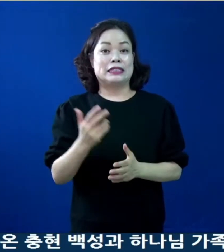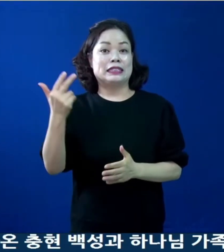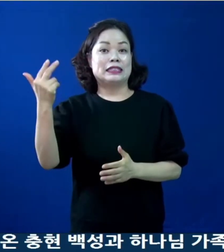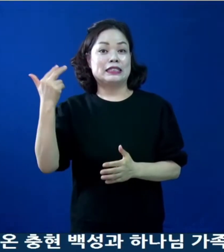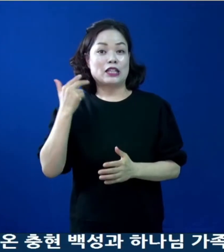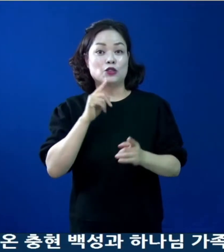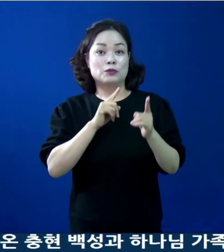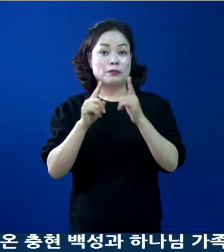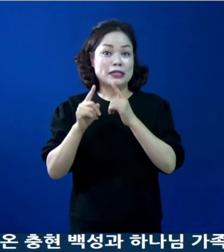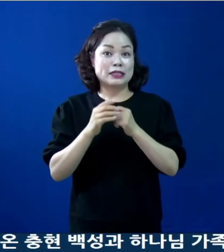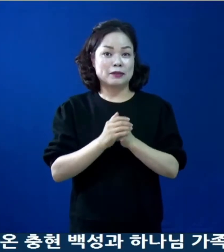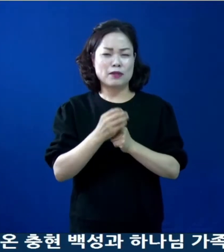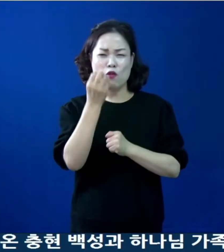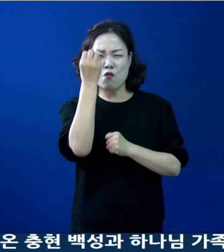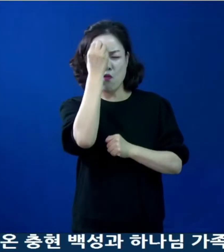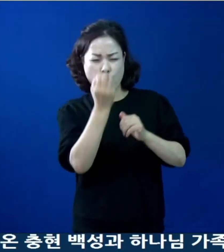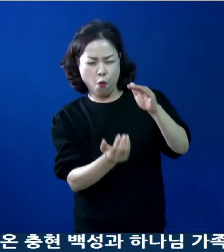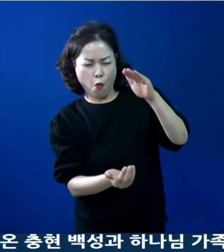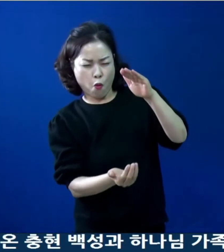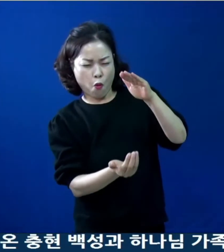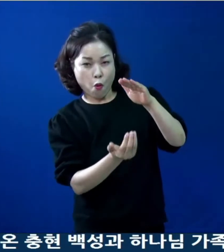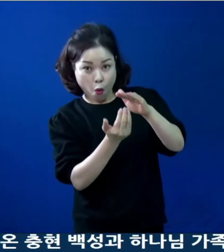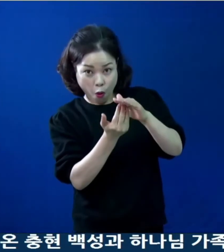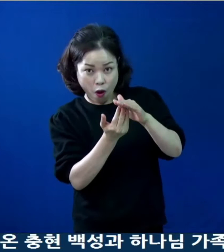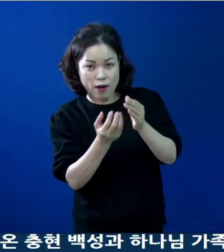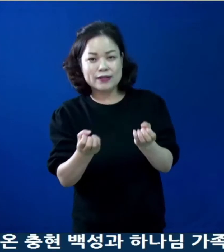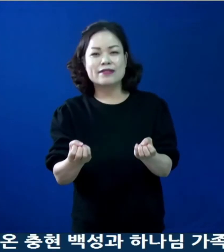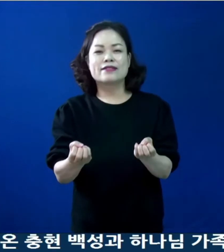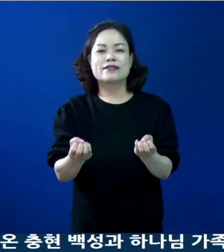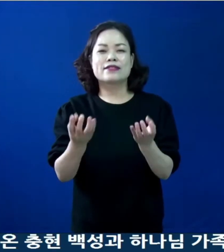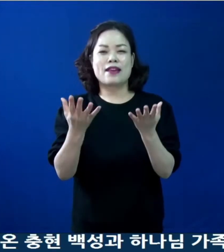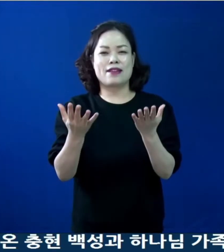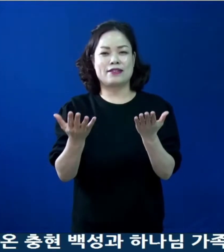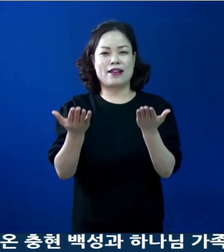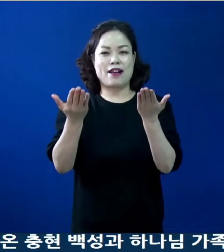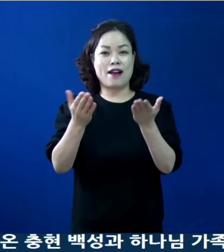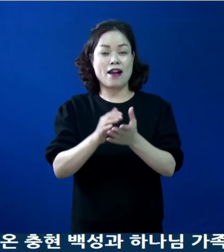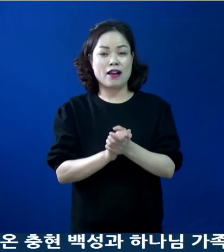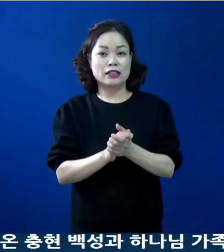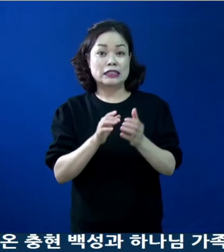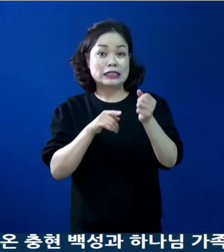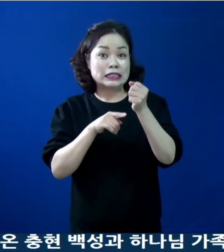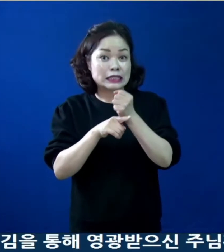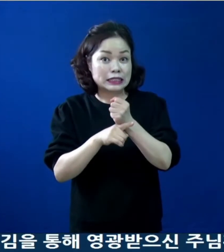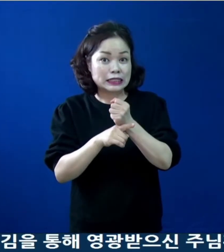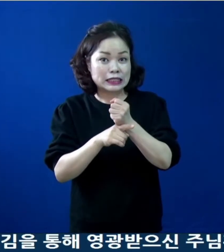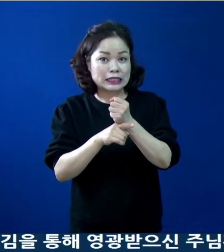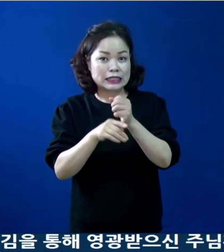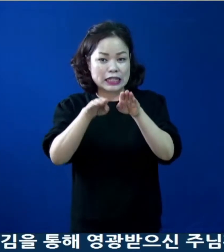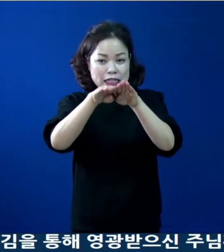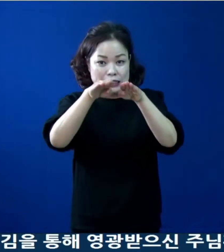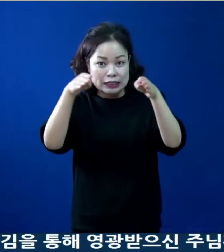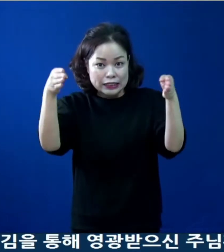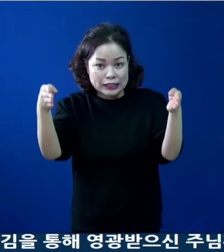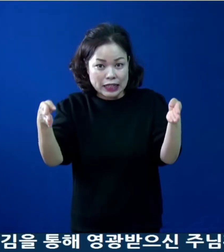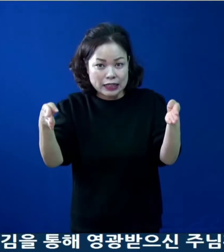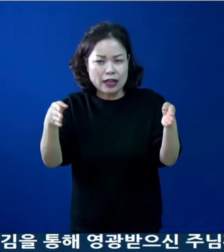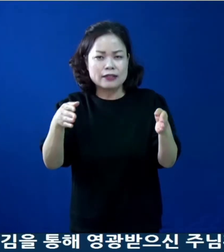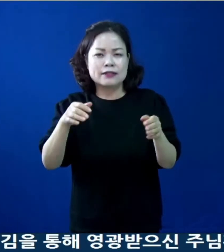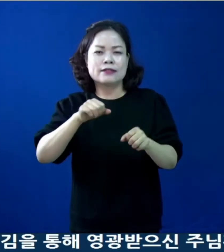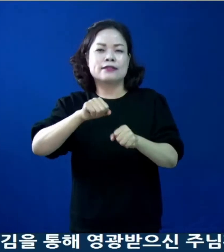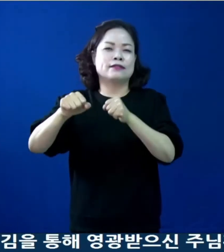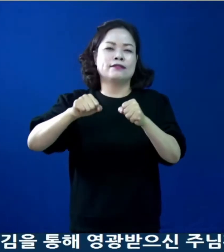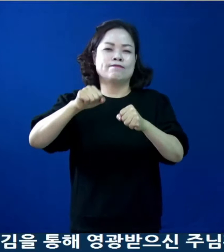지난주 말씀은 최고의 제사였습니다. 그 이유는 제단이 작동하기